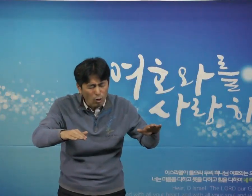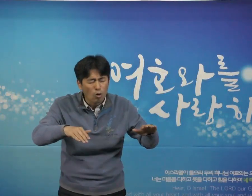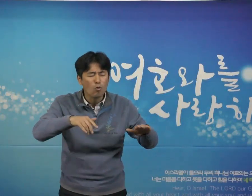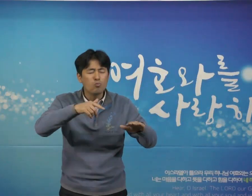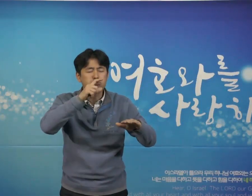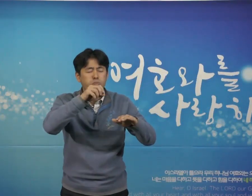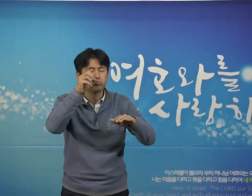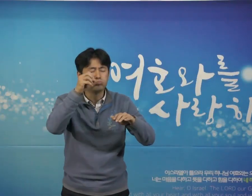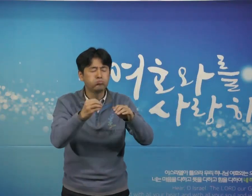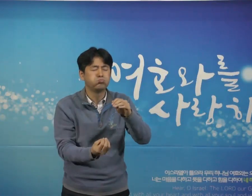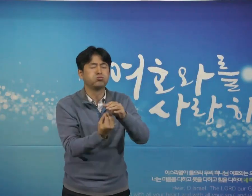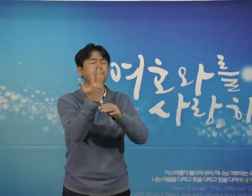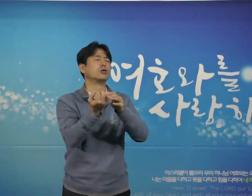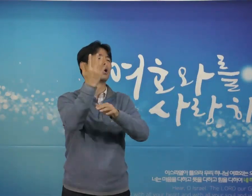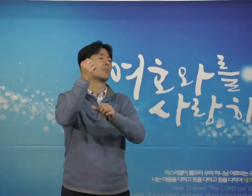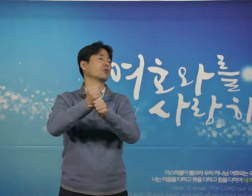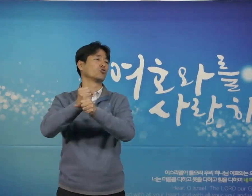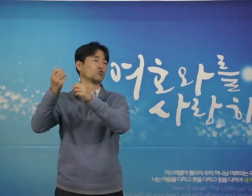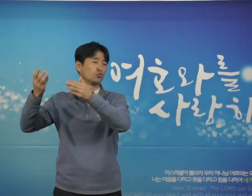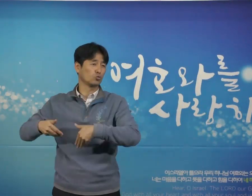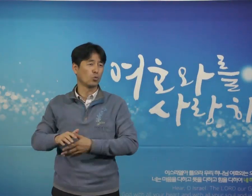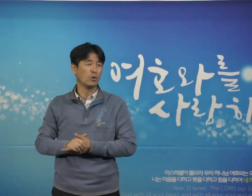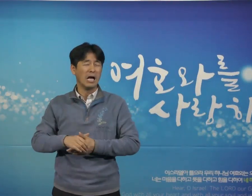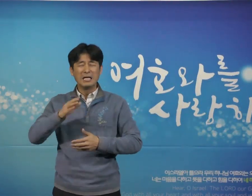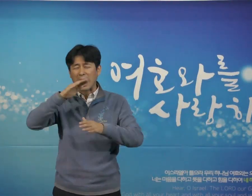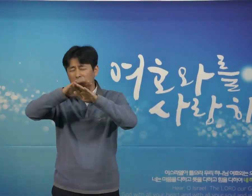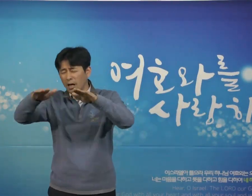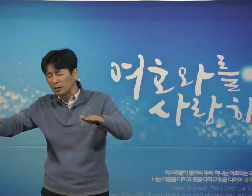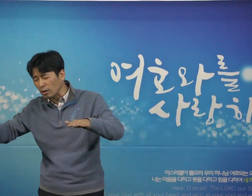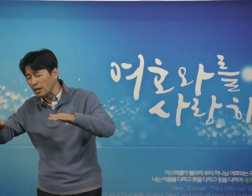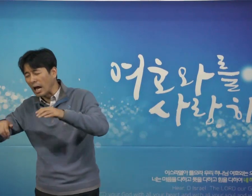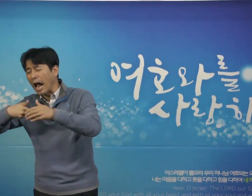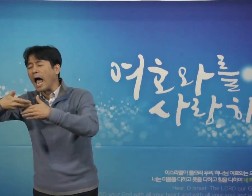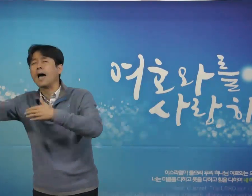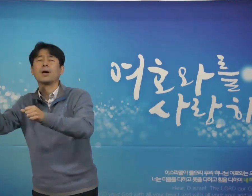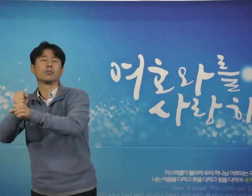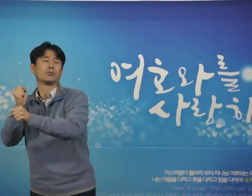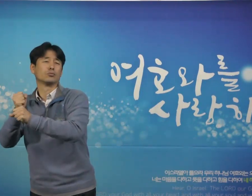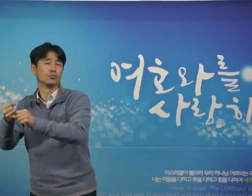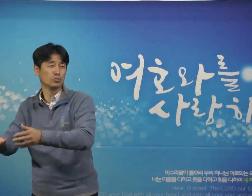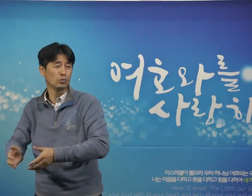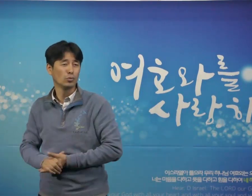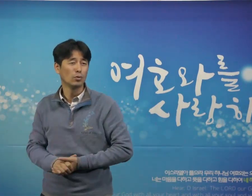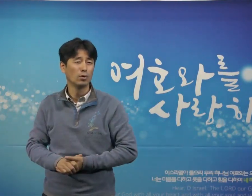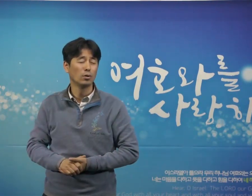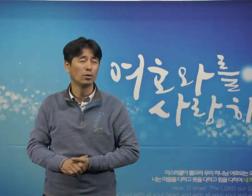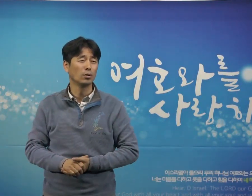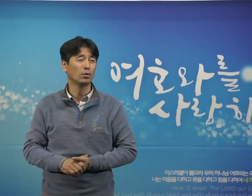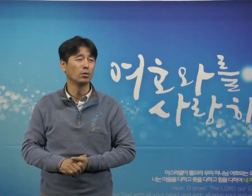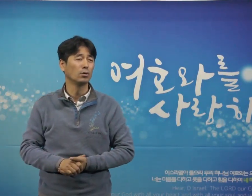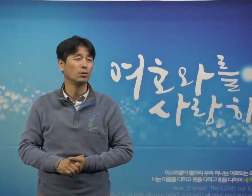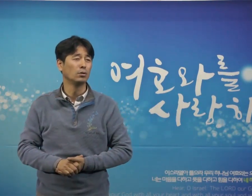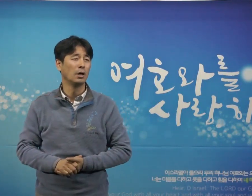그 광야에서 물을 내시고 사막에서 강을 만들어 주시고